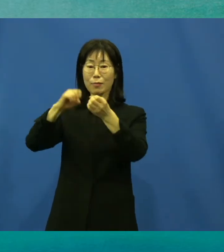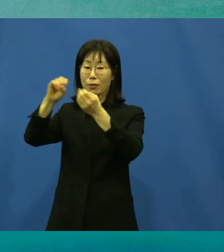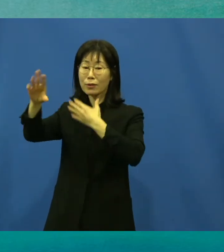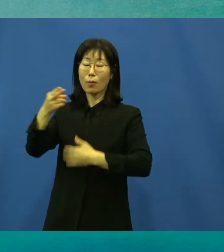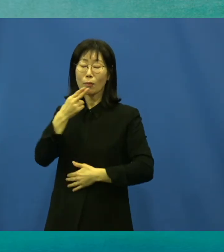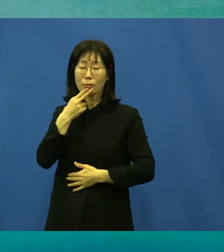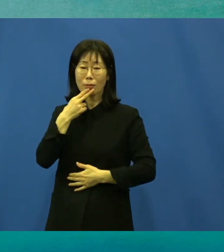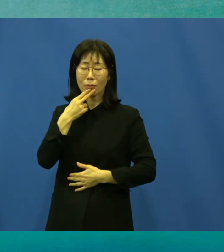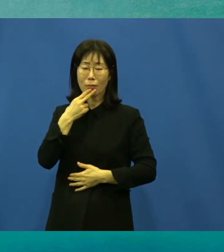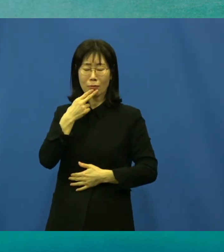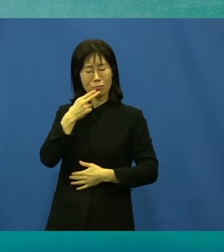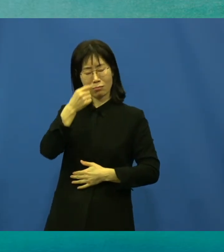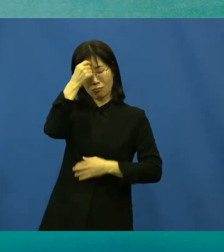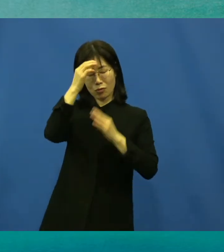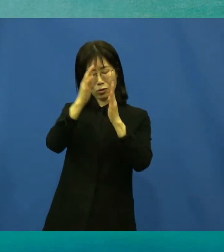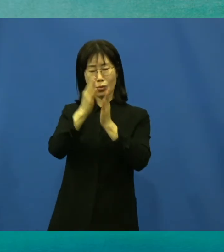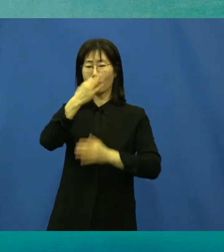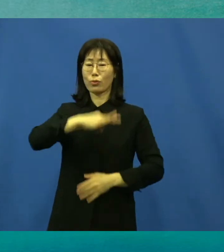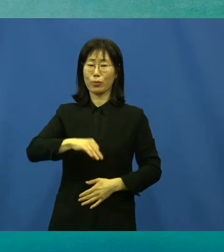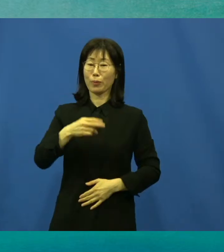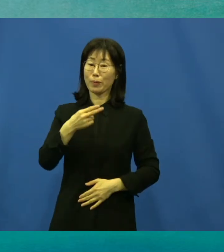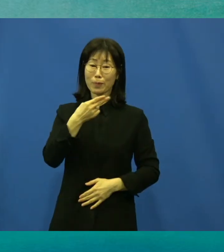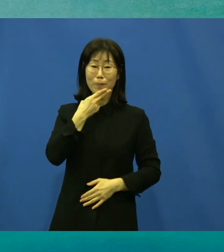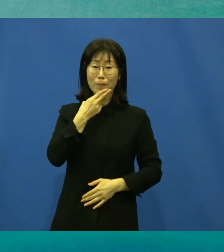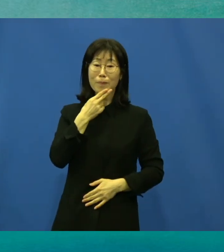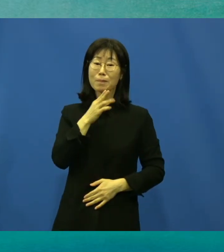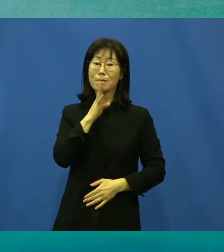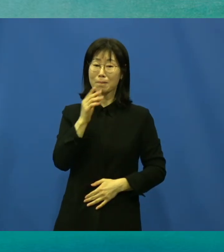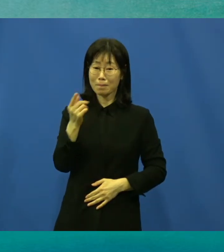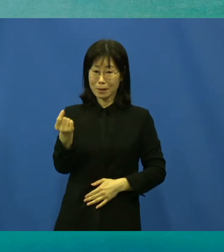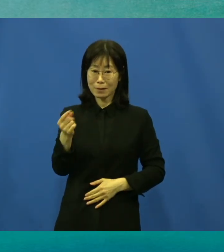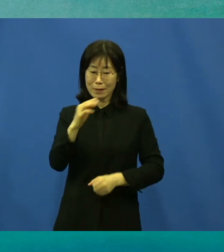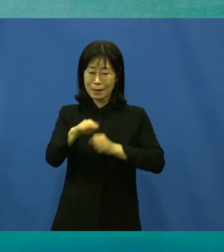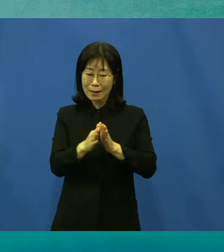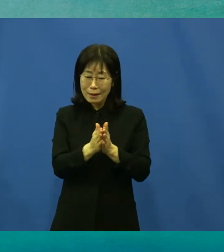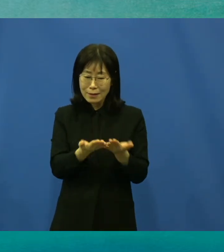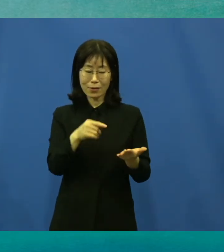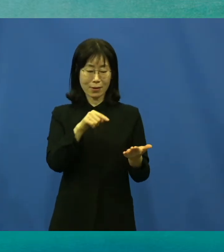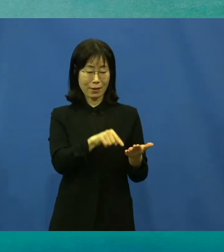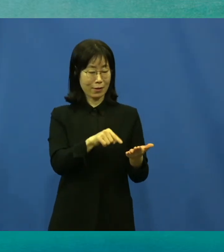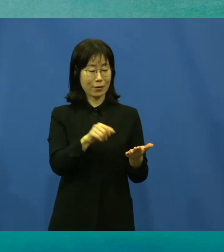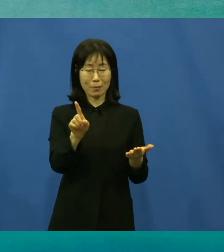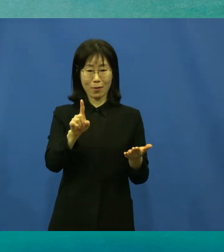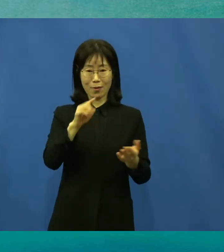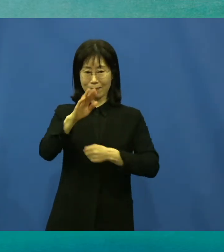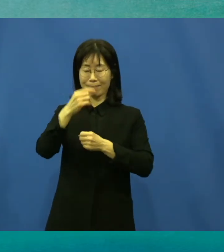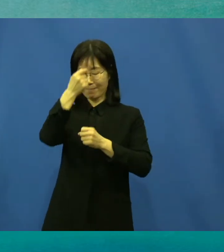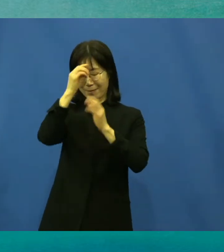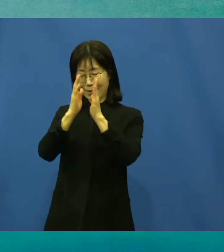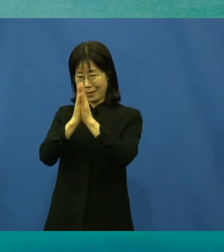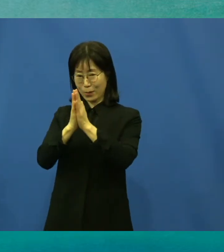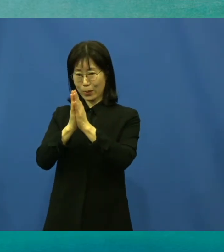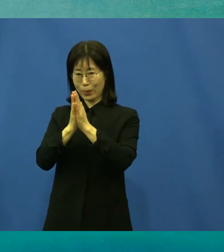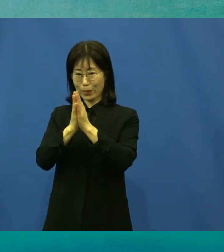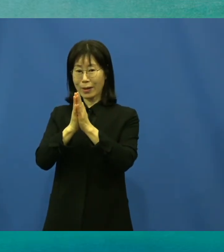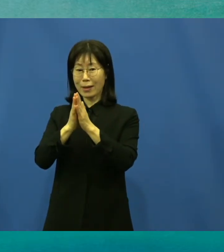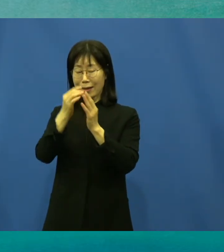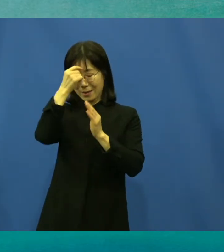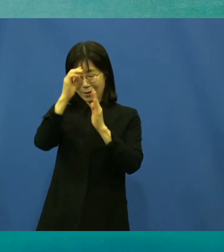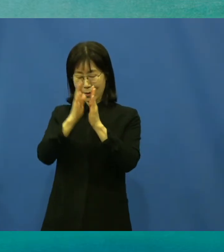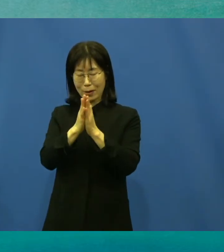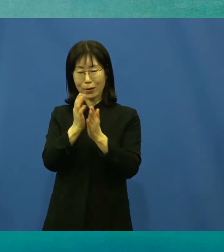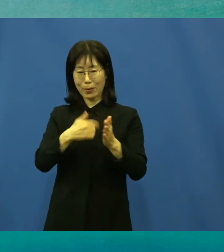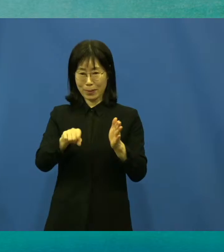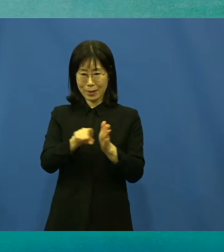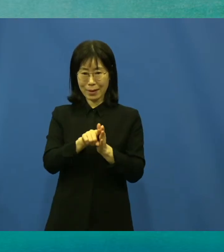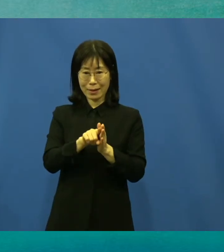여러분, 성경은 기도의 책입니다. 그리고 이 기도는 하나님의 편에서 시작이 된 것입니다. 우리가 열심히 기도한다고